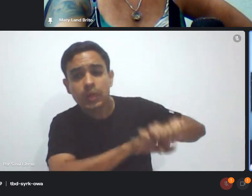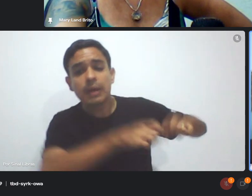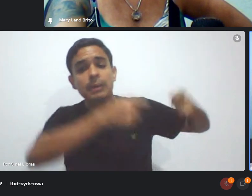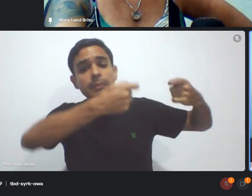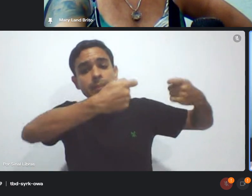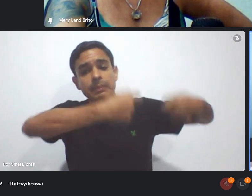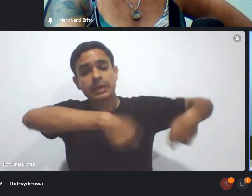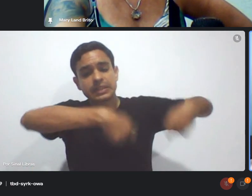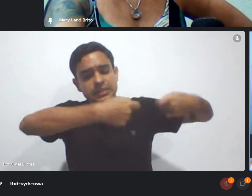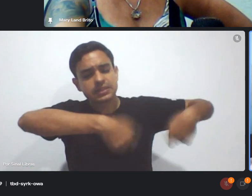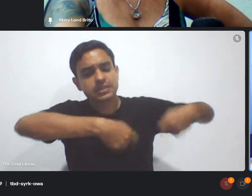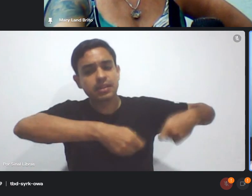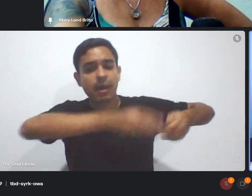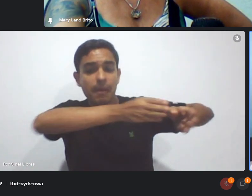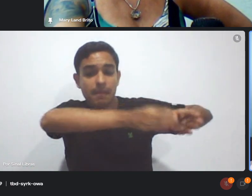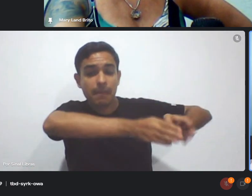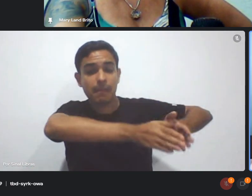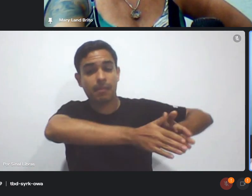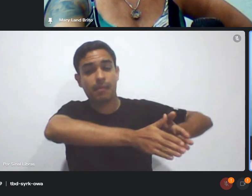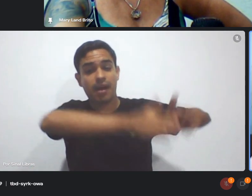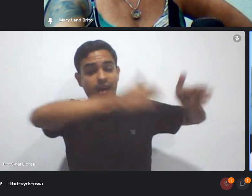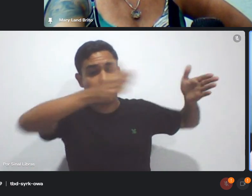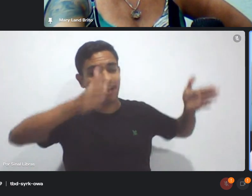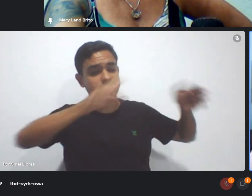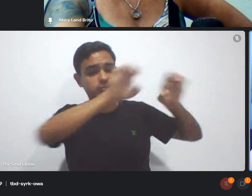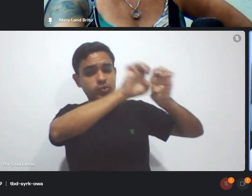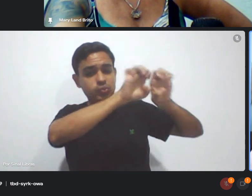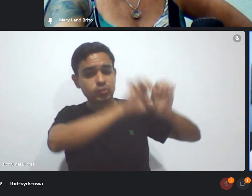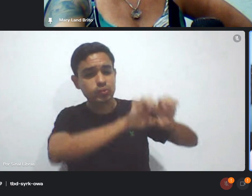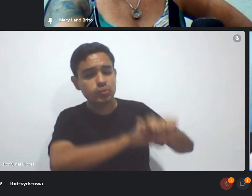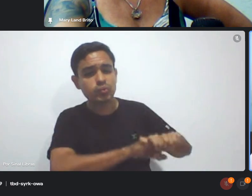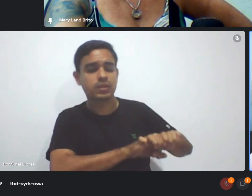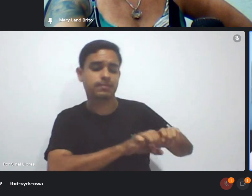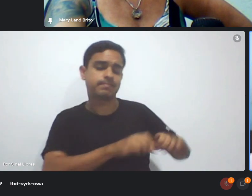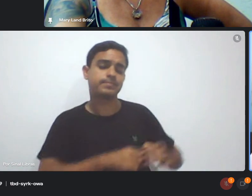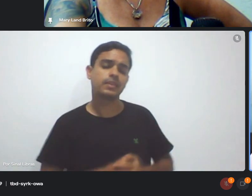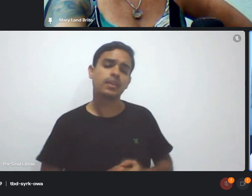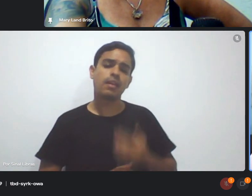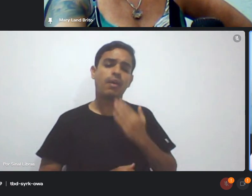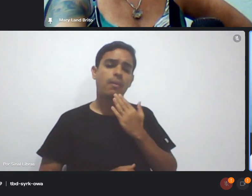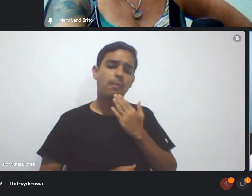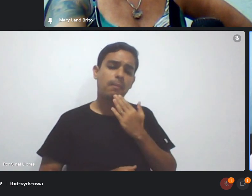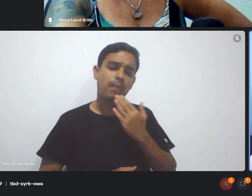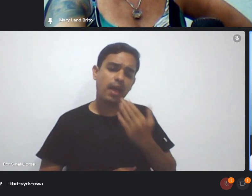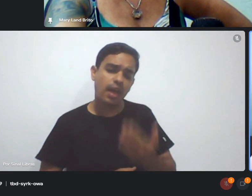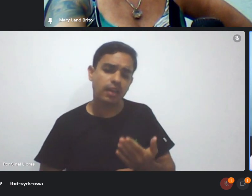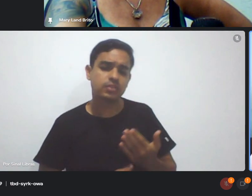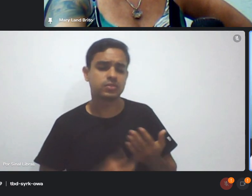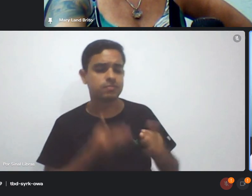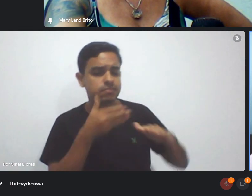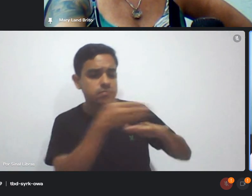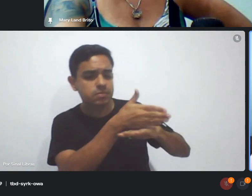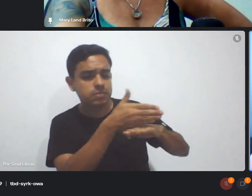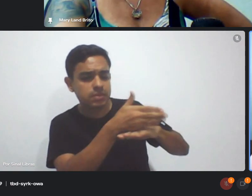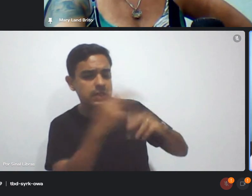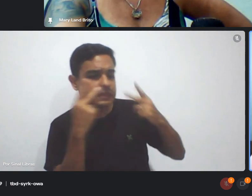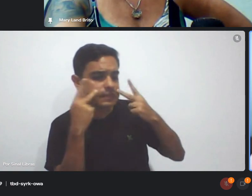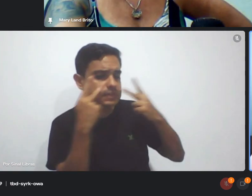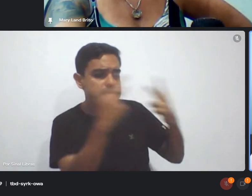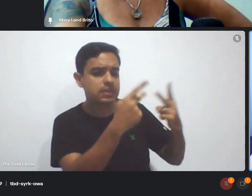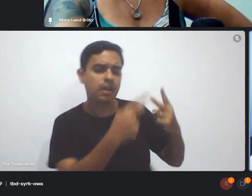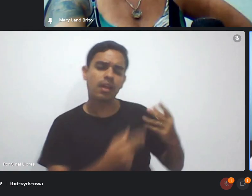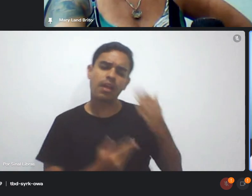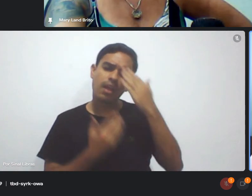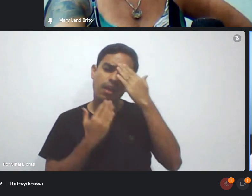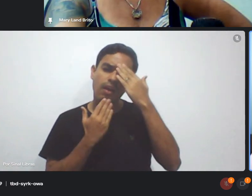ter espaço para outras oficinas no futuro. Eu peço a vocês, essa visibilidade é muito importante. Agradeço, eu sei